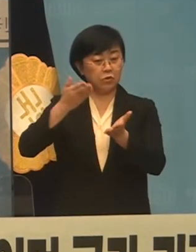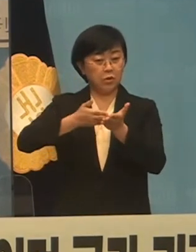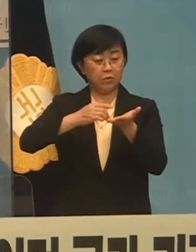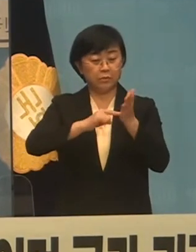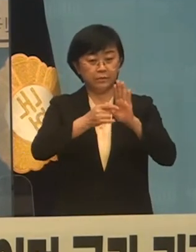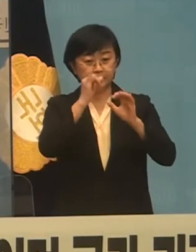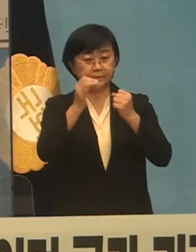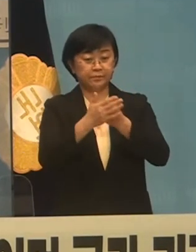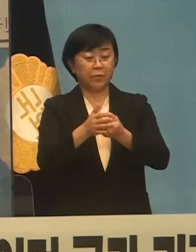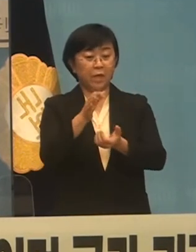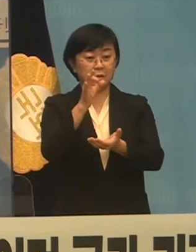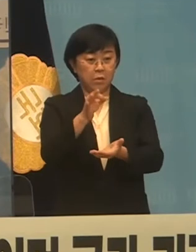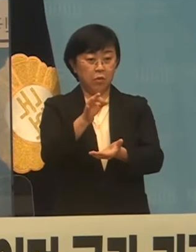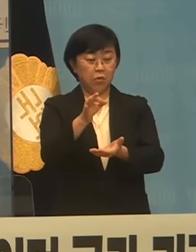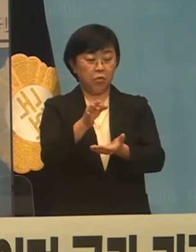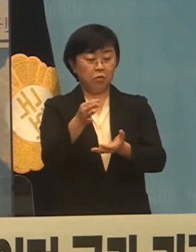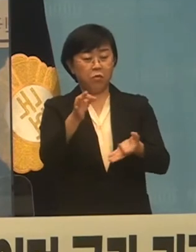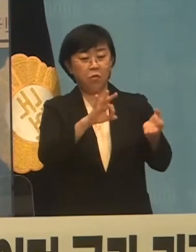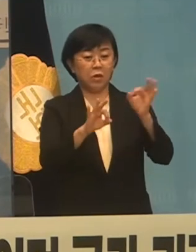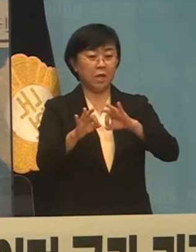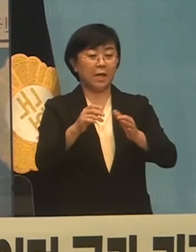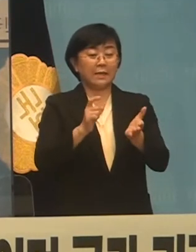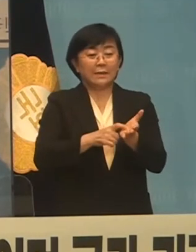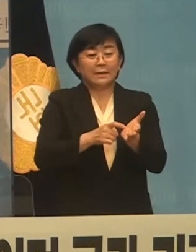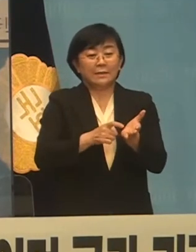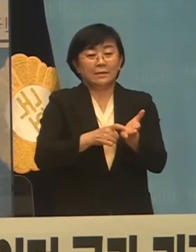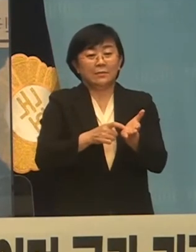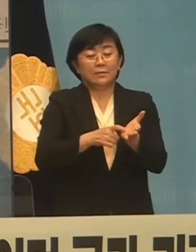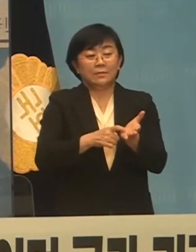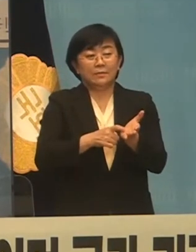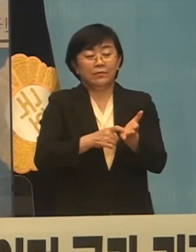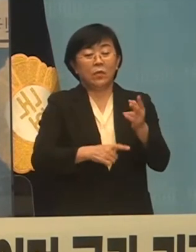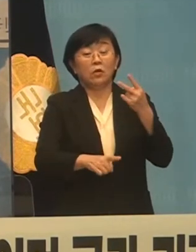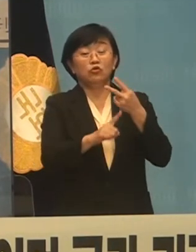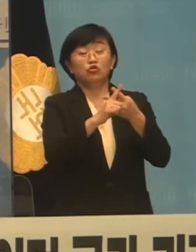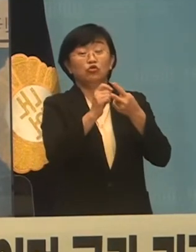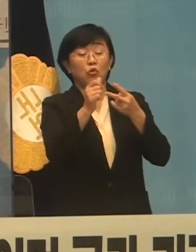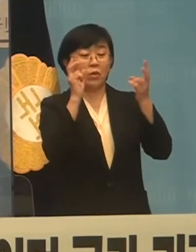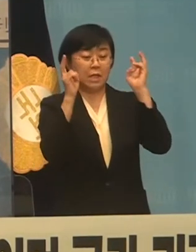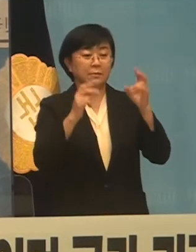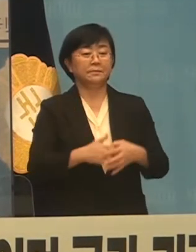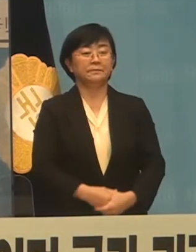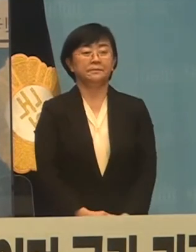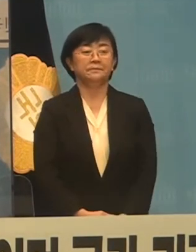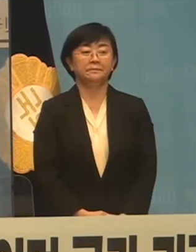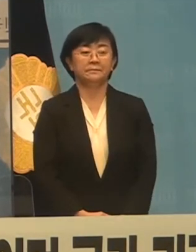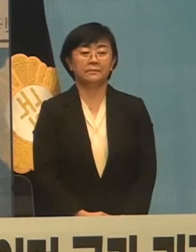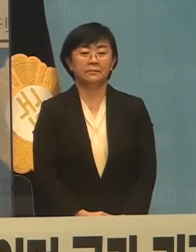보면 자본금 모으기가 급급한 중소공장입니다.